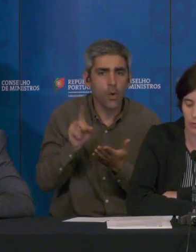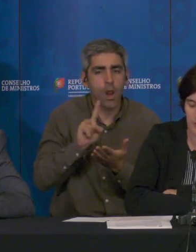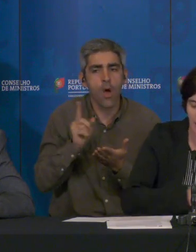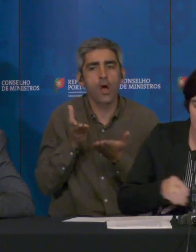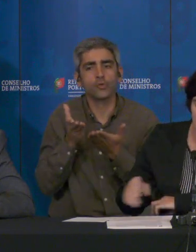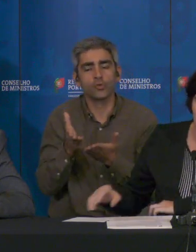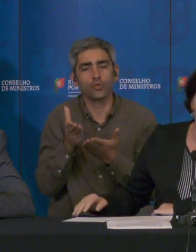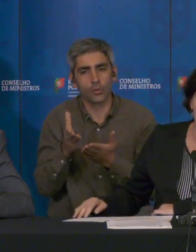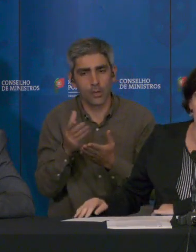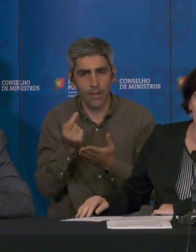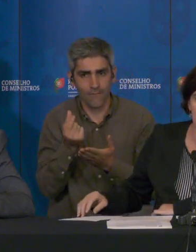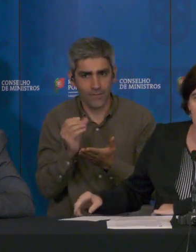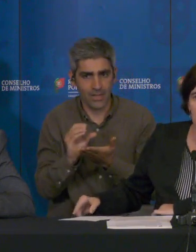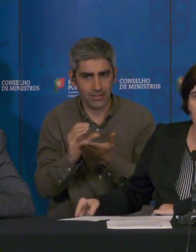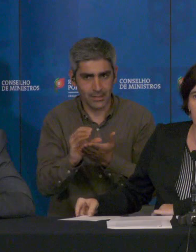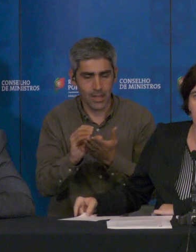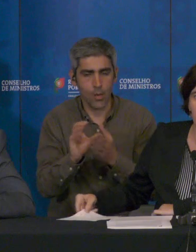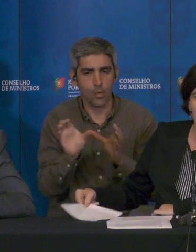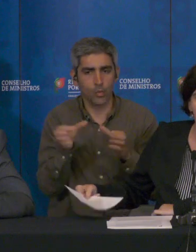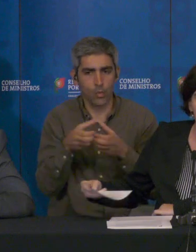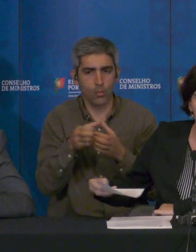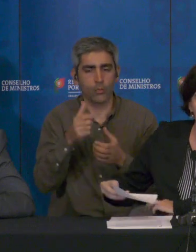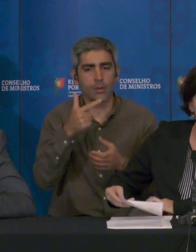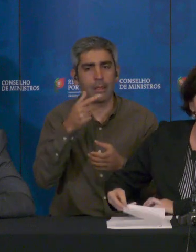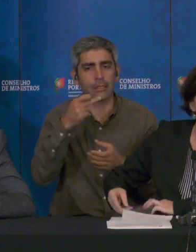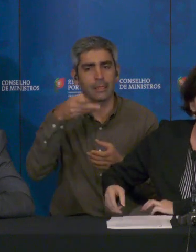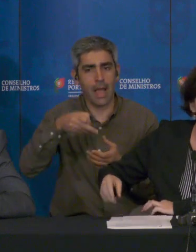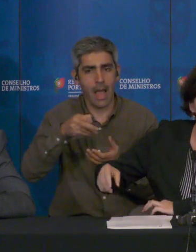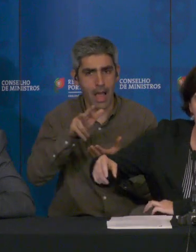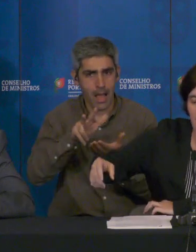financeira ao Grupo TAP ou à TAP. Este diploma foi aprovado porque